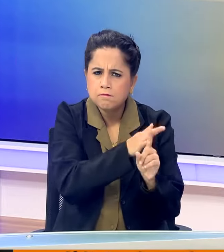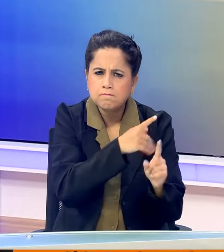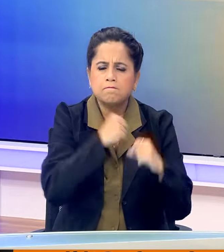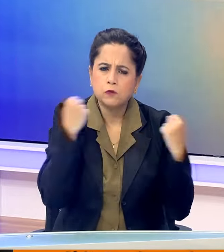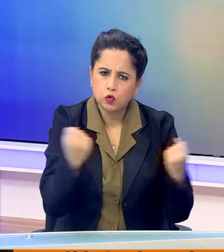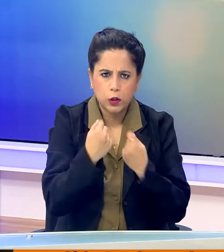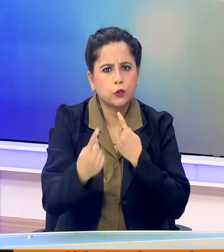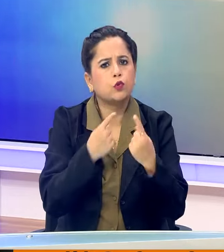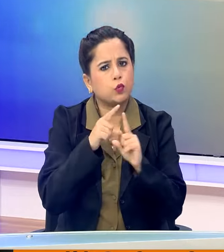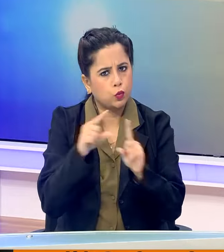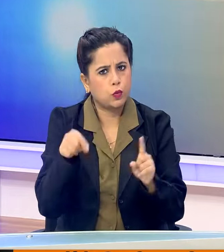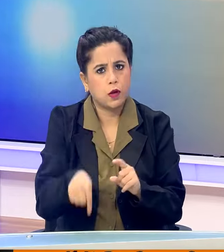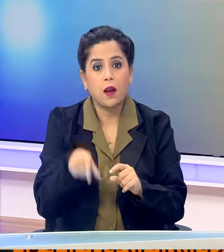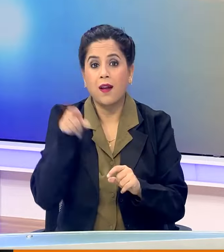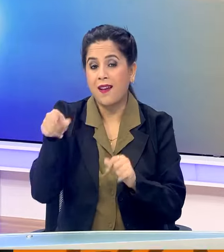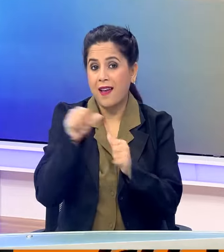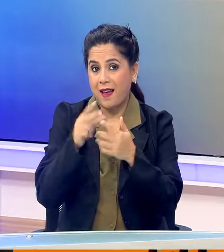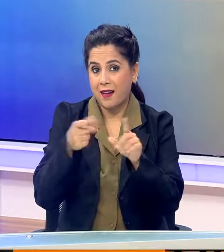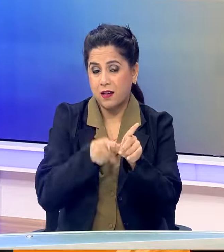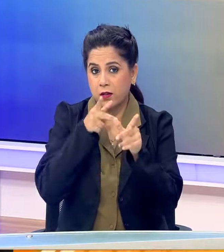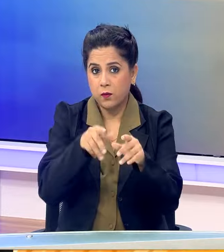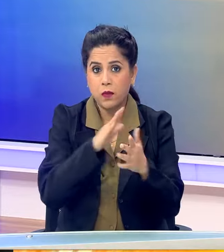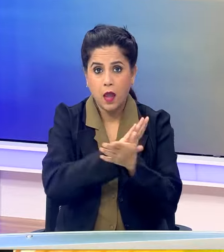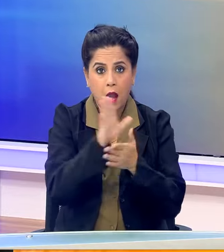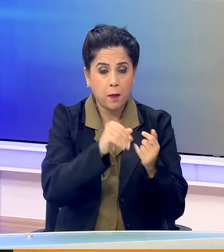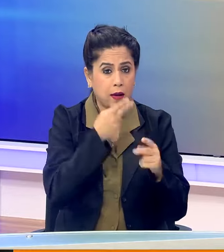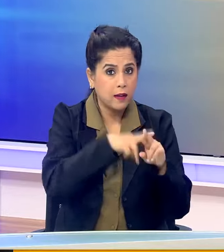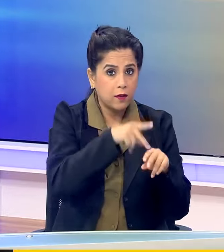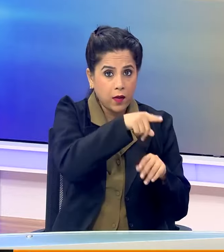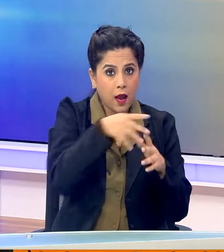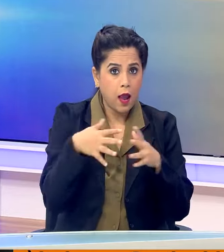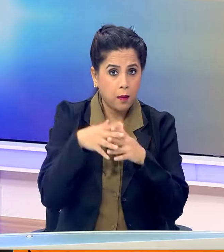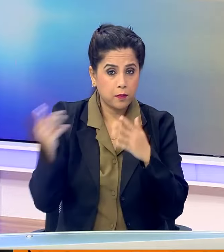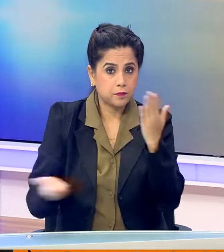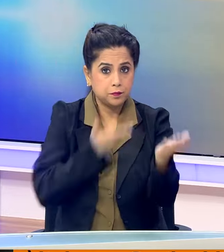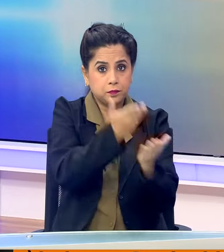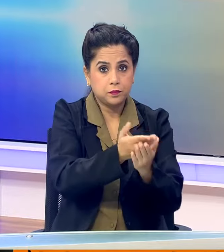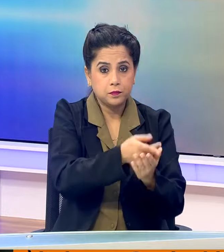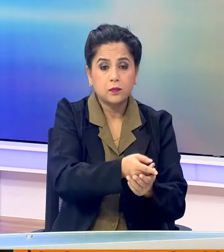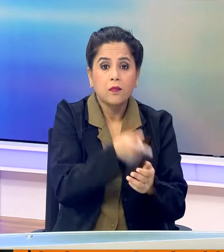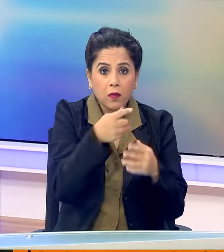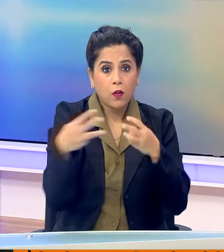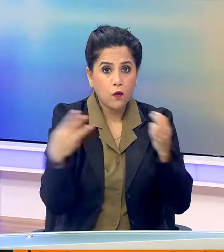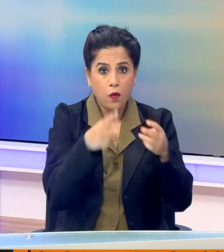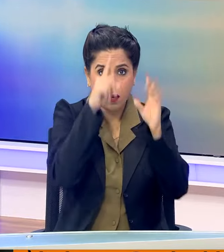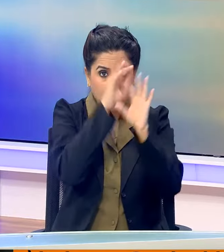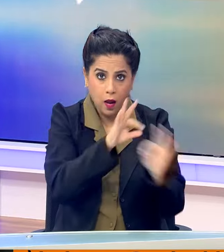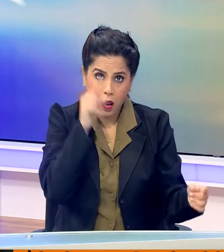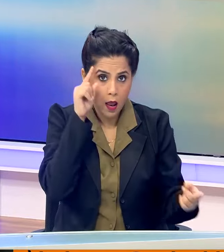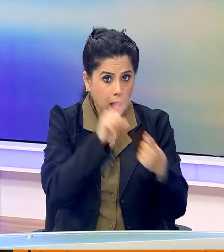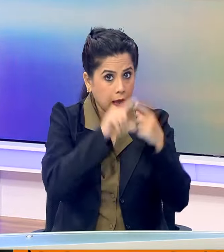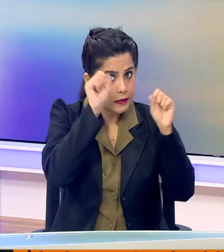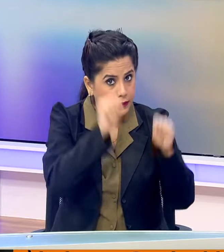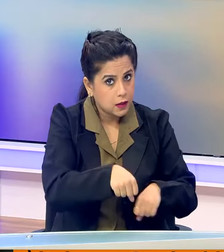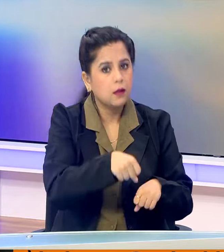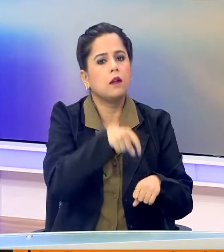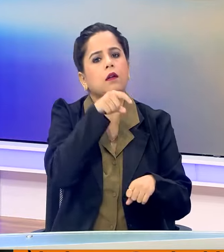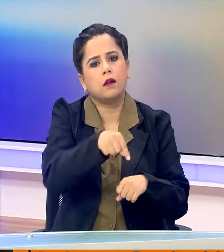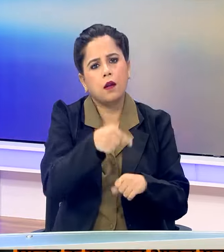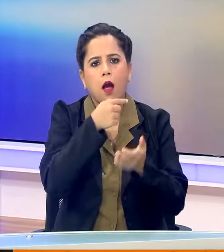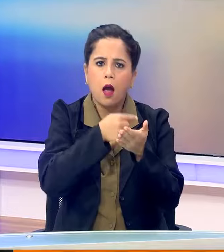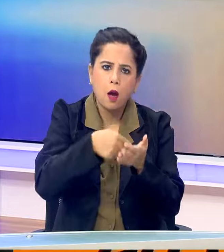कोशिश करेगा लिंकन ने कहा कि हमास अगर अमेरिका द्वारा प्रस्तावित संघर्ष विराम पर सहमत हो जाता है तो इसे